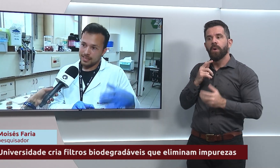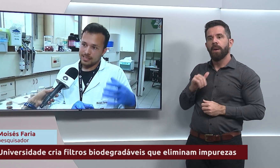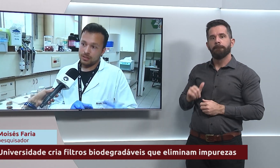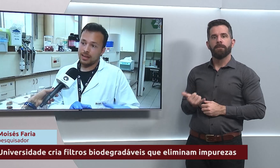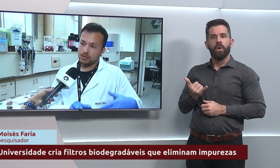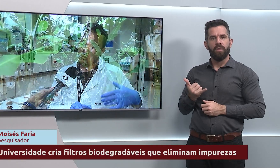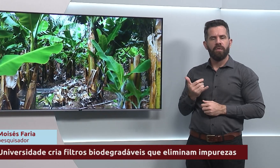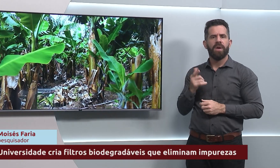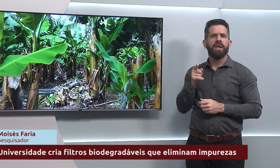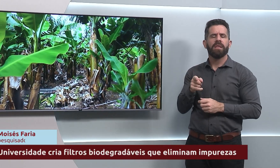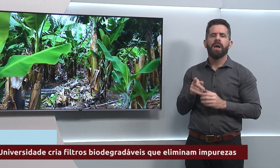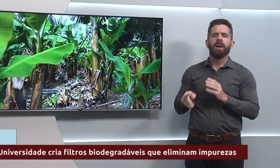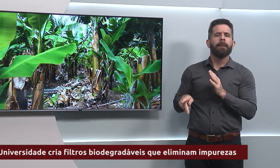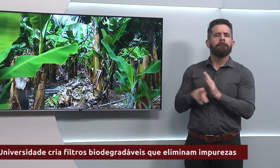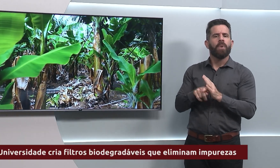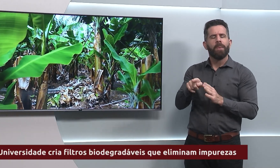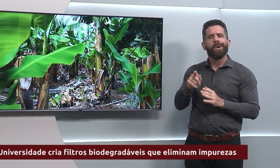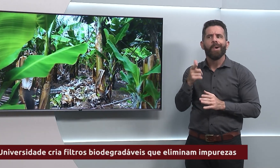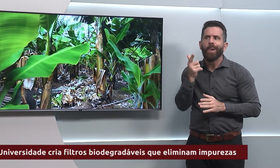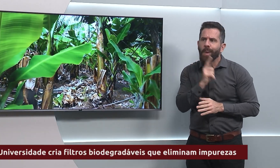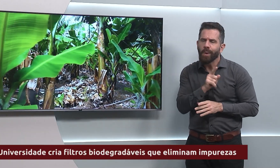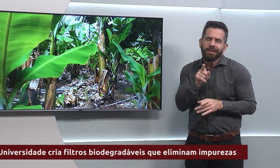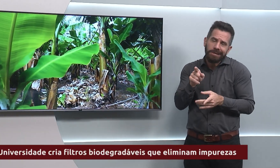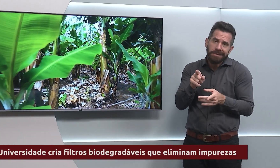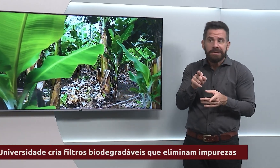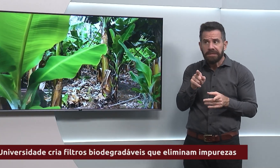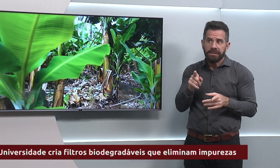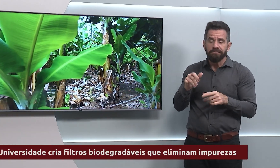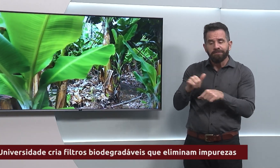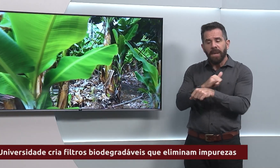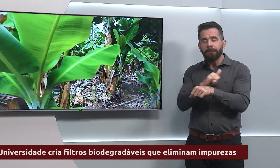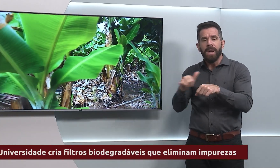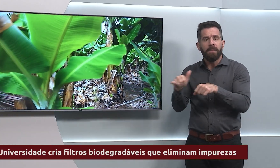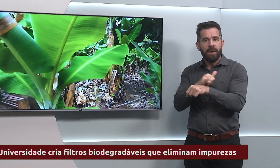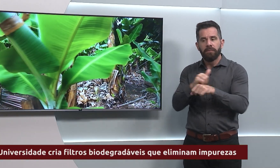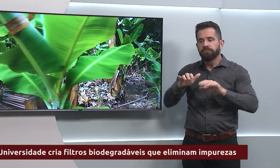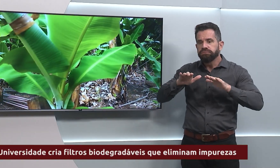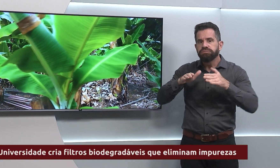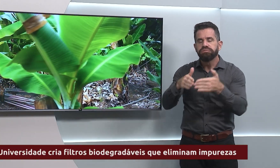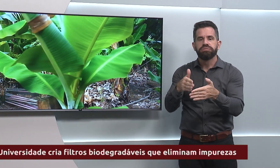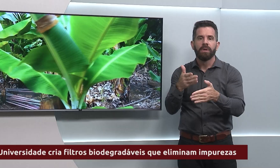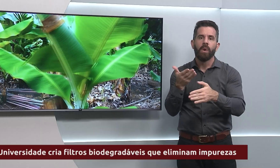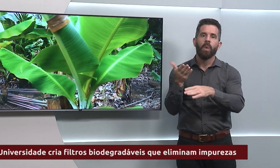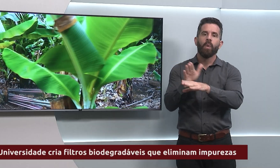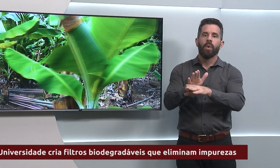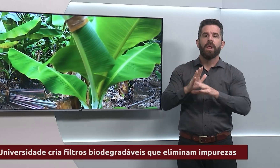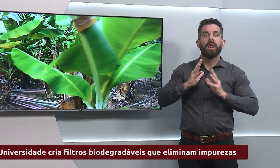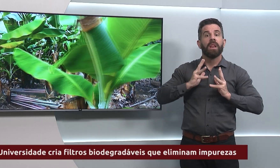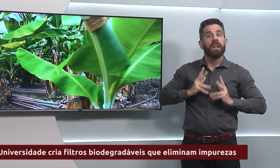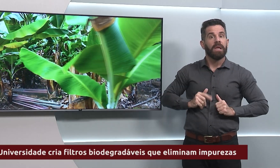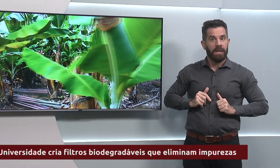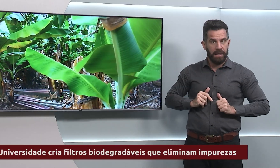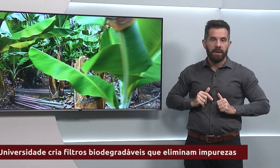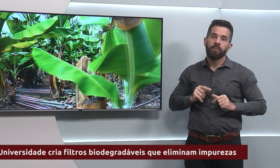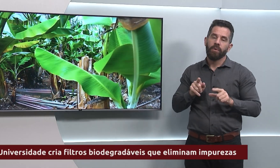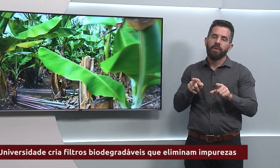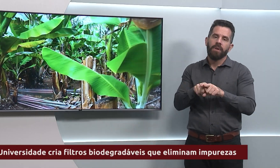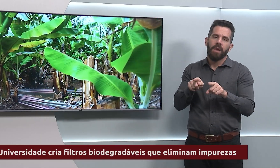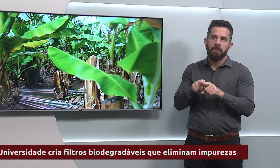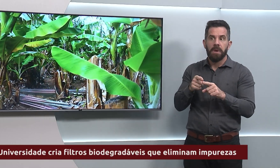está subutilizado, subaproveitado, e direcionar ele para uma sistemática um pouco mais ambientalmente amigável, vamos dizer